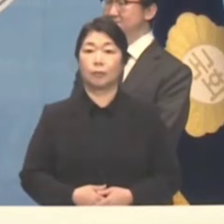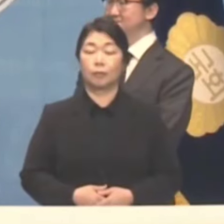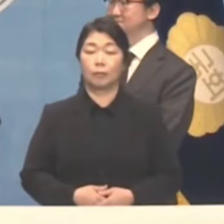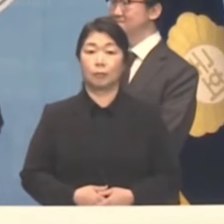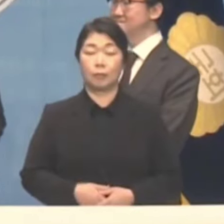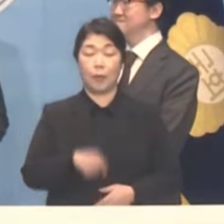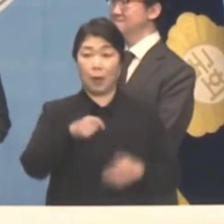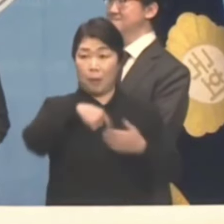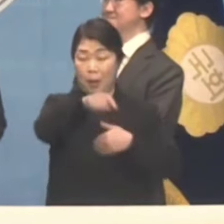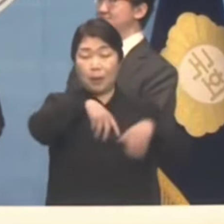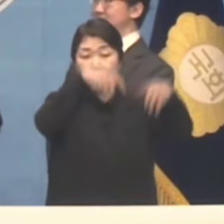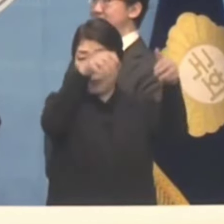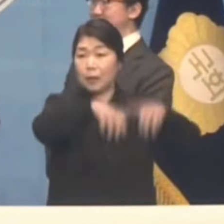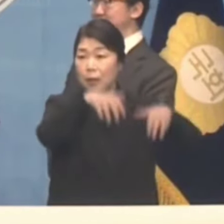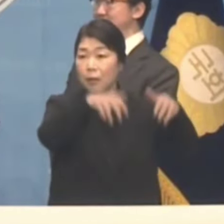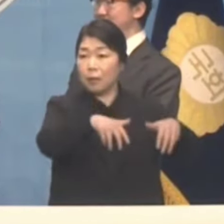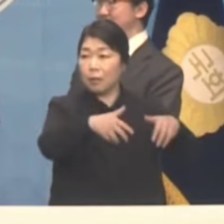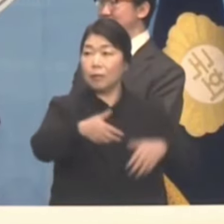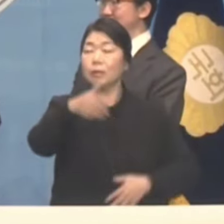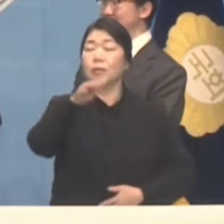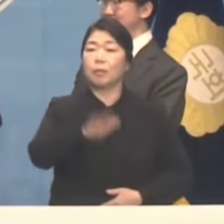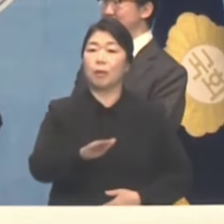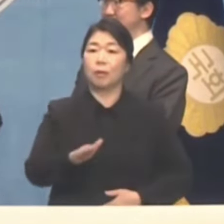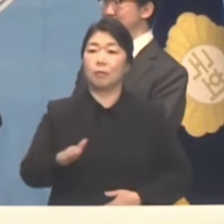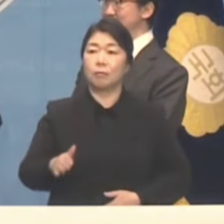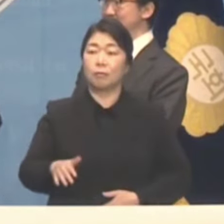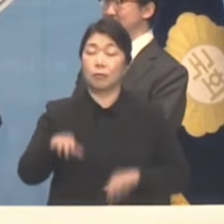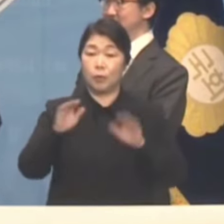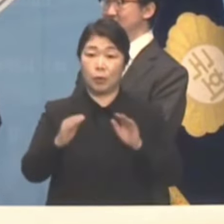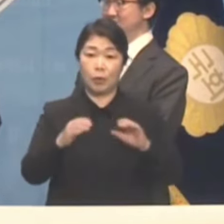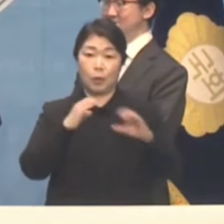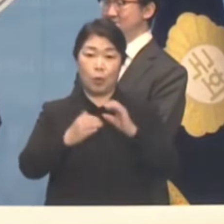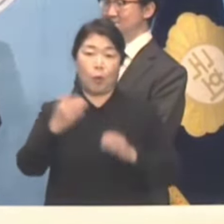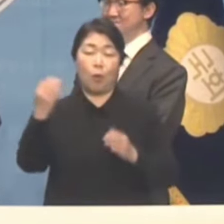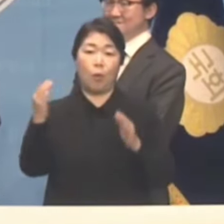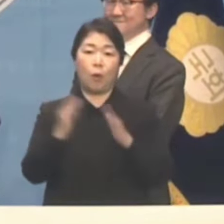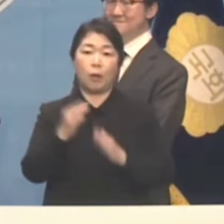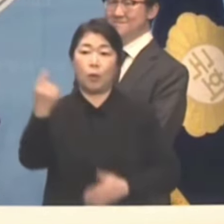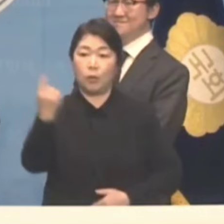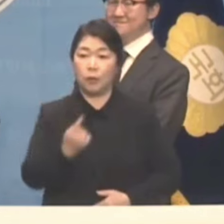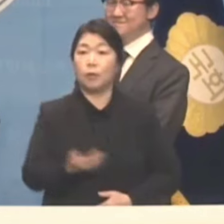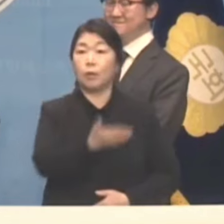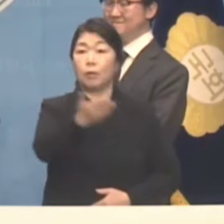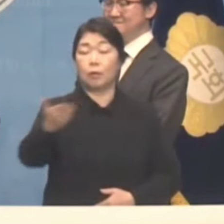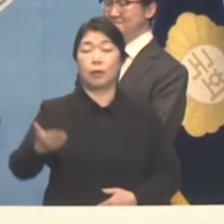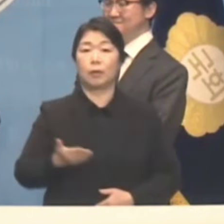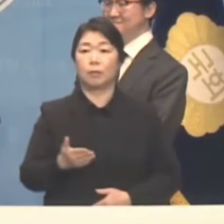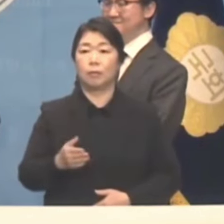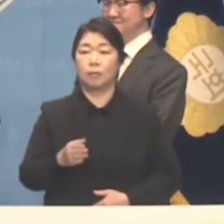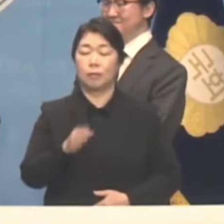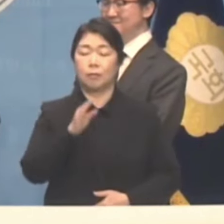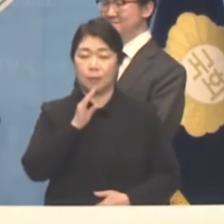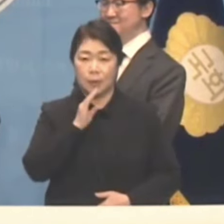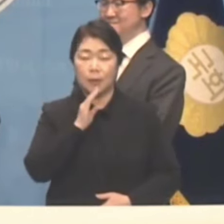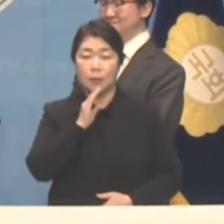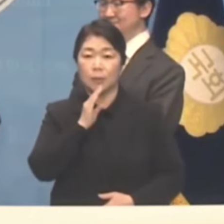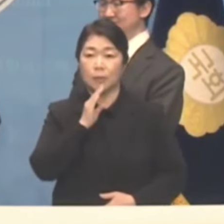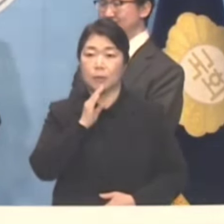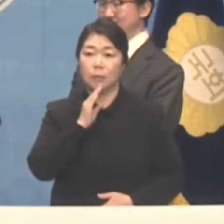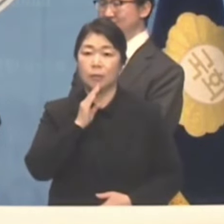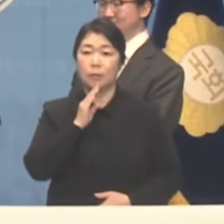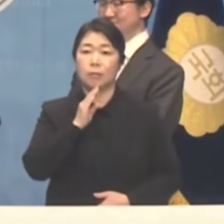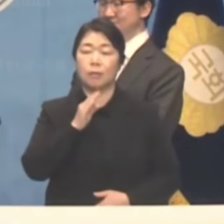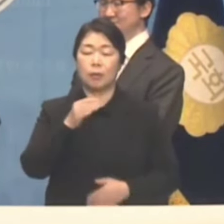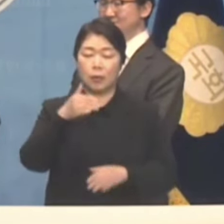굳은 날씨에도 저희 기자 회견장에 함께해 주신 기자 여러분께